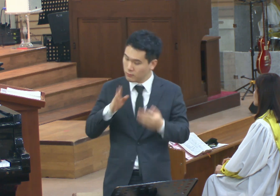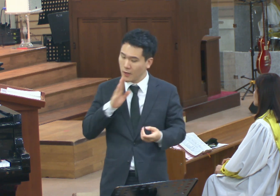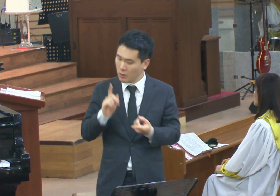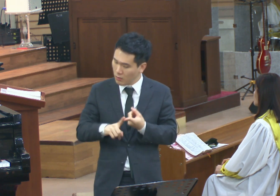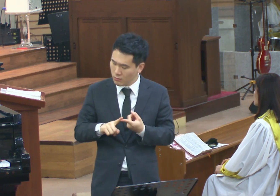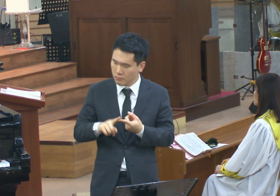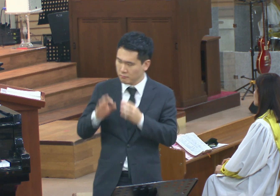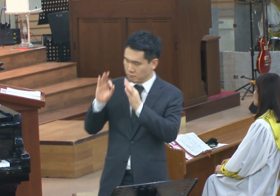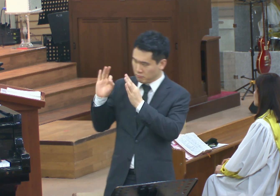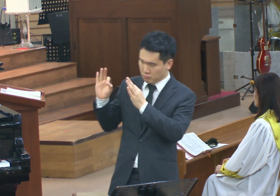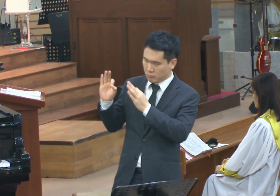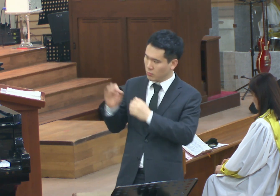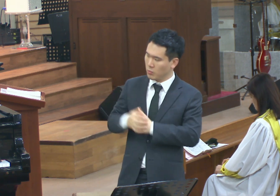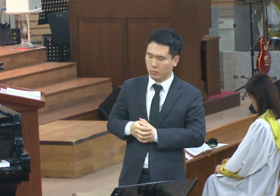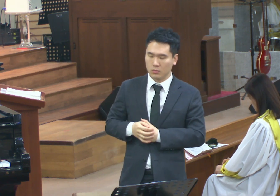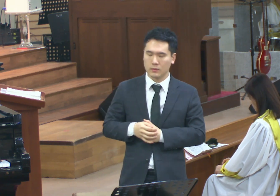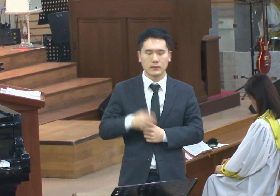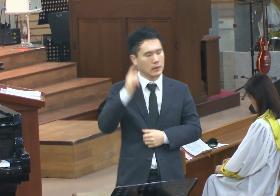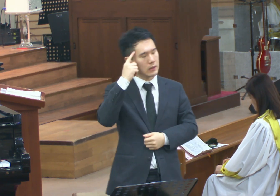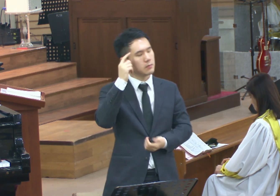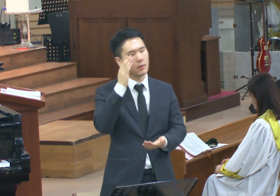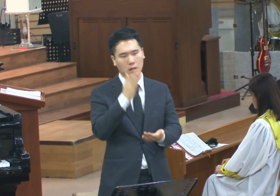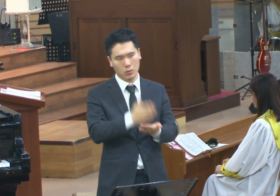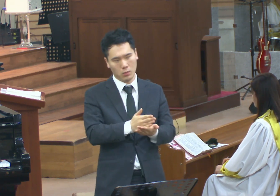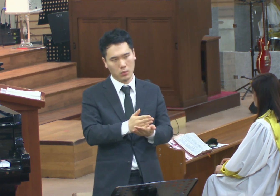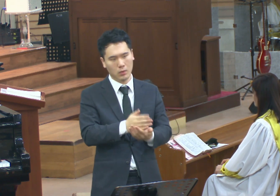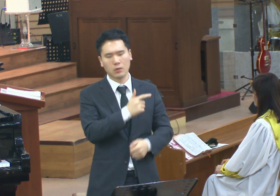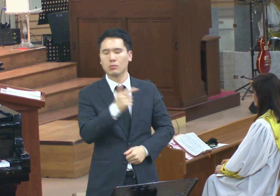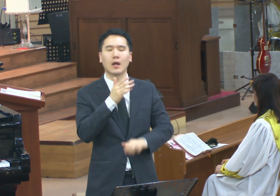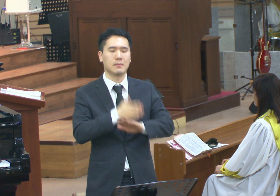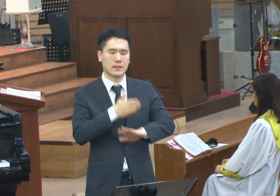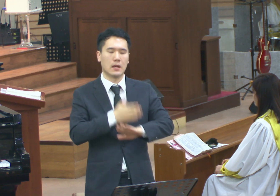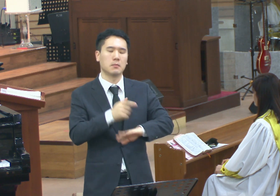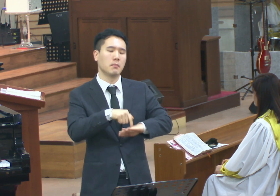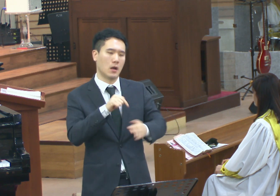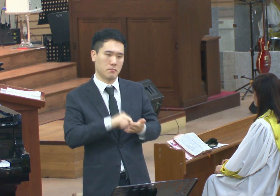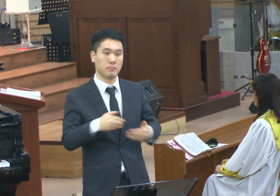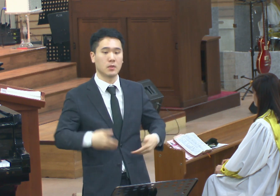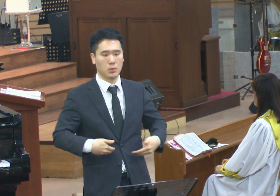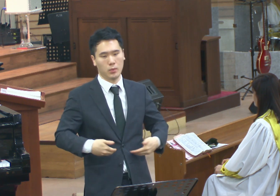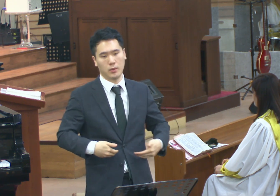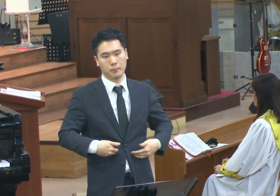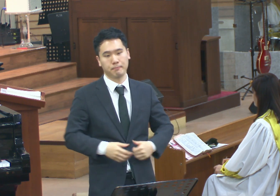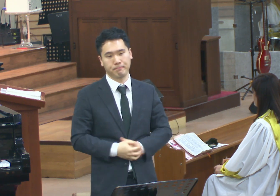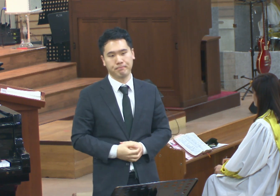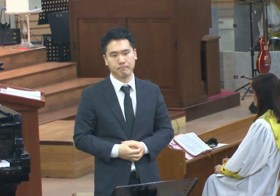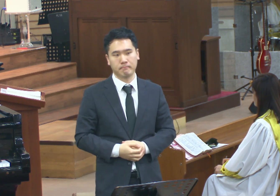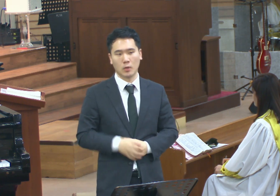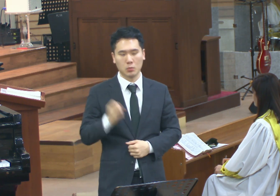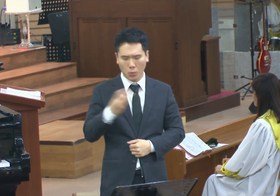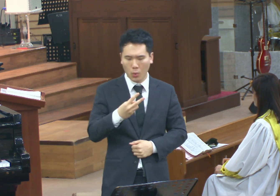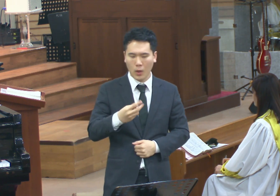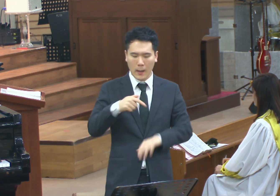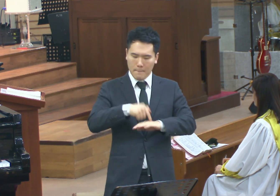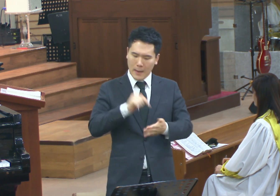고맙다, 감사하다 이런 마음을 가질 뿐만 아니라 이렇게 표현하는 것도 참 귀해요. 여러분 자녀들을 키워보면